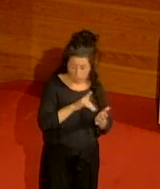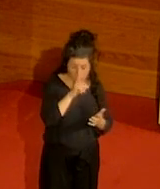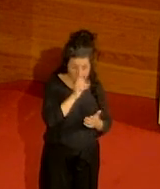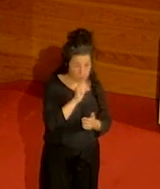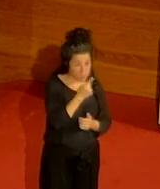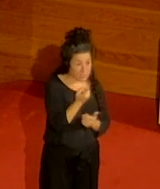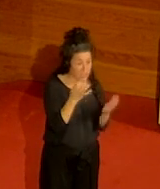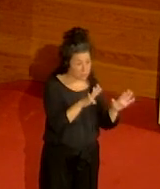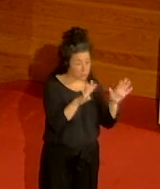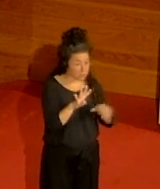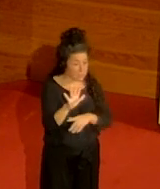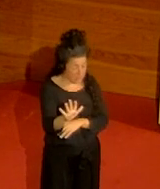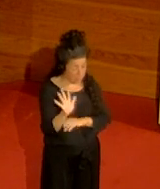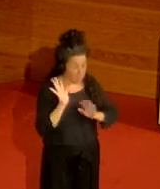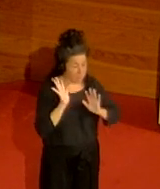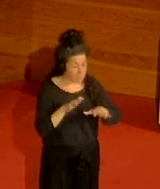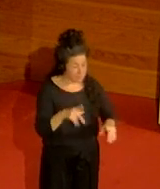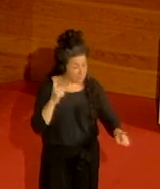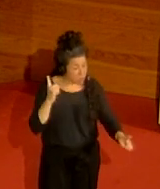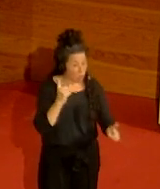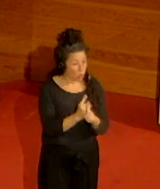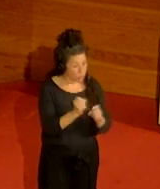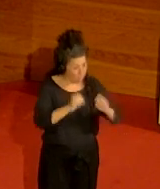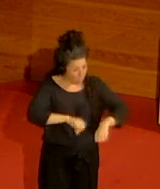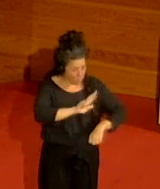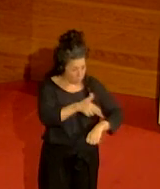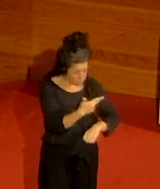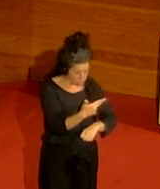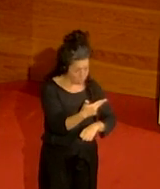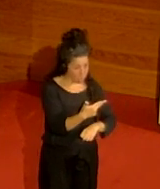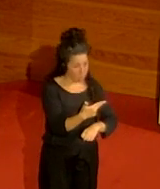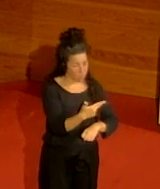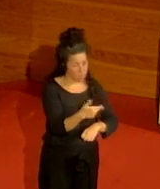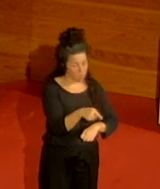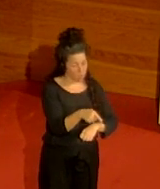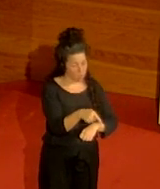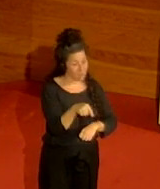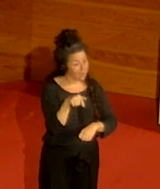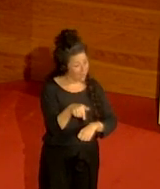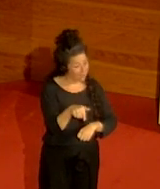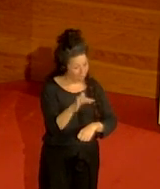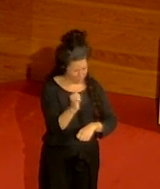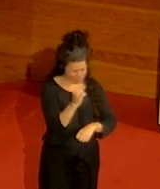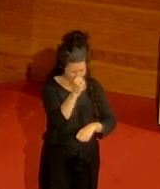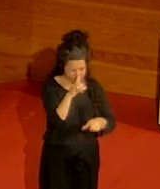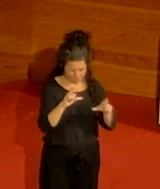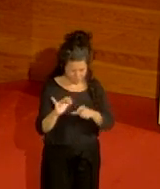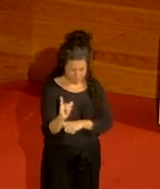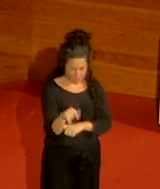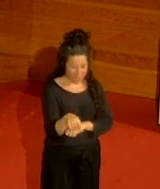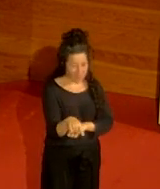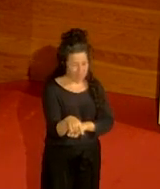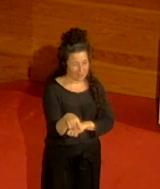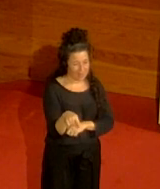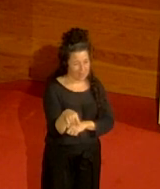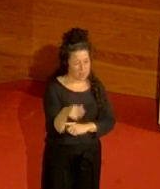95 en las manifestaciones en contra de los acuerdos de oslo por parte de la sociedad israelí él a imágenes de él